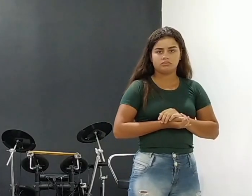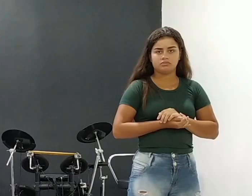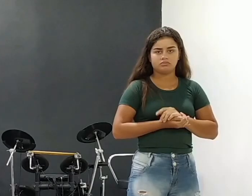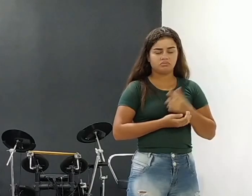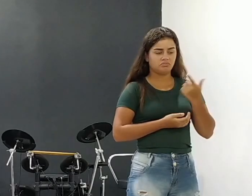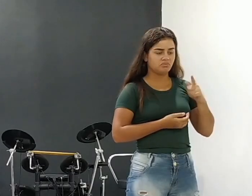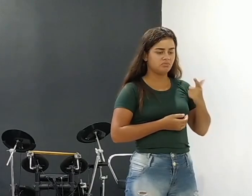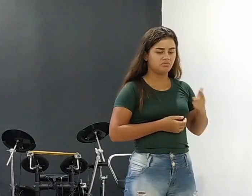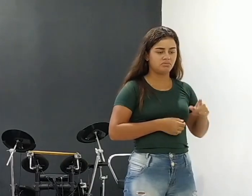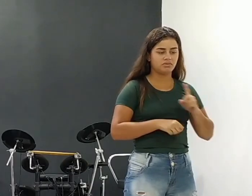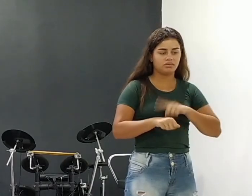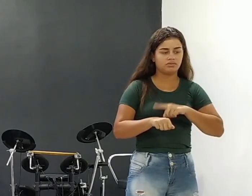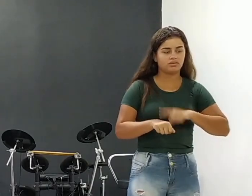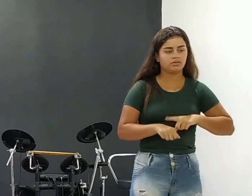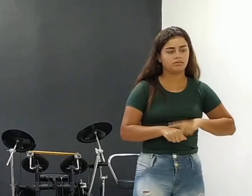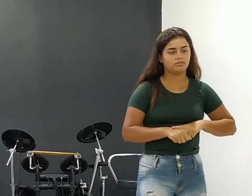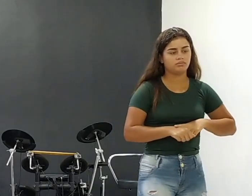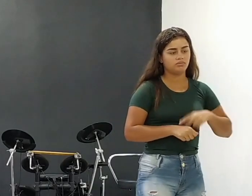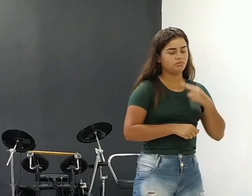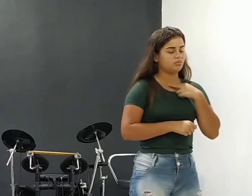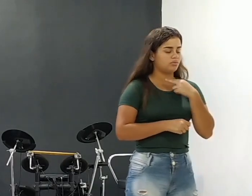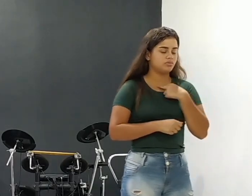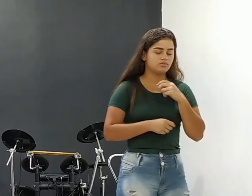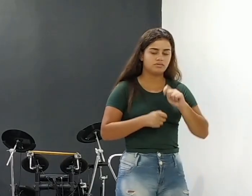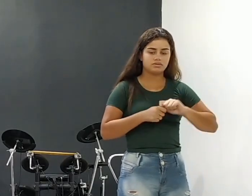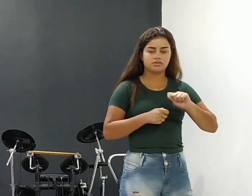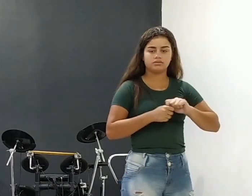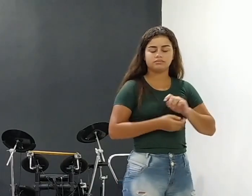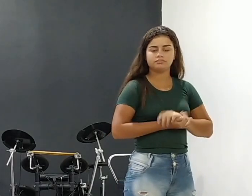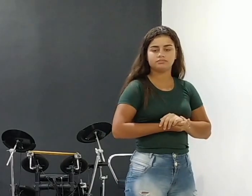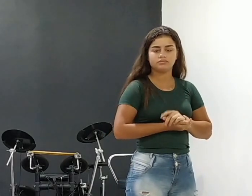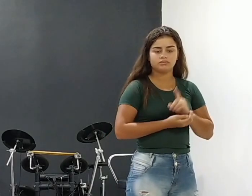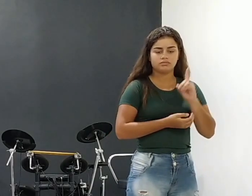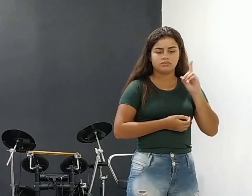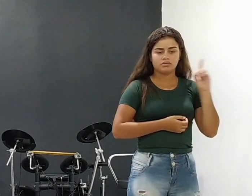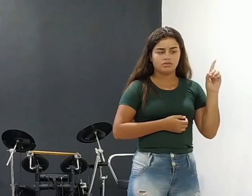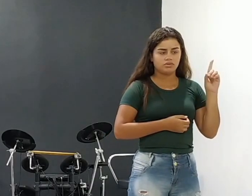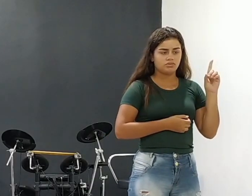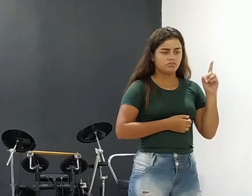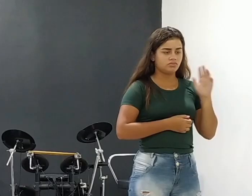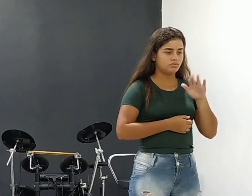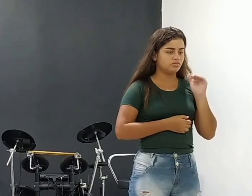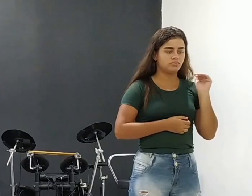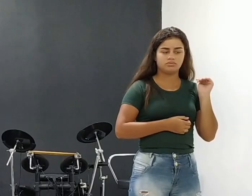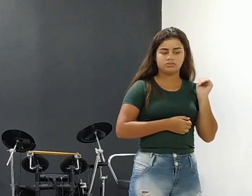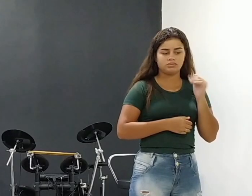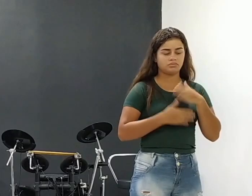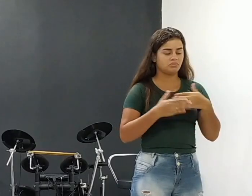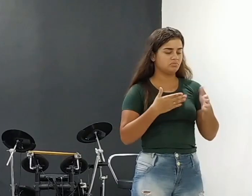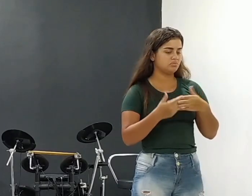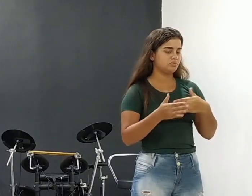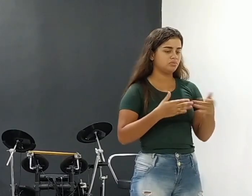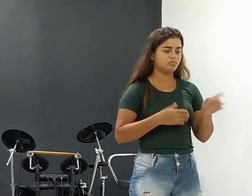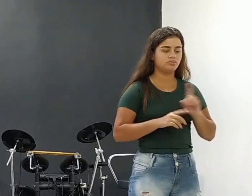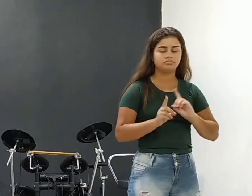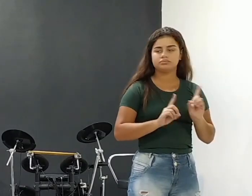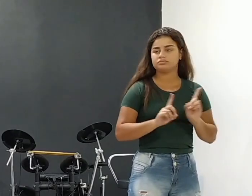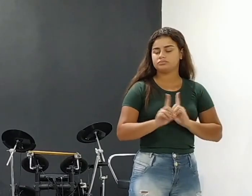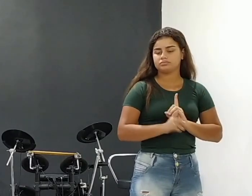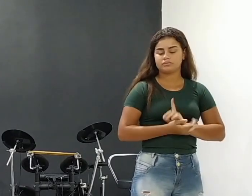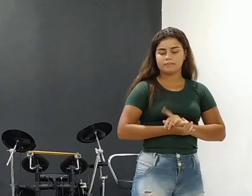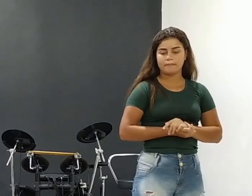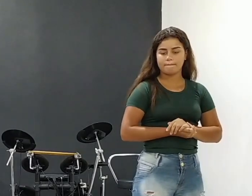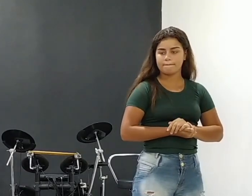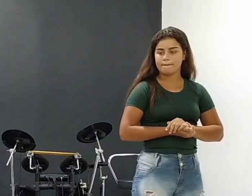tempo, eu não posso fazer. Irmãos, Deus não chama desocupados, Deus não chama ninguém à